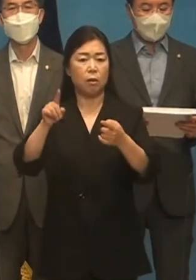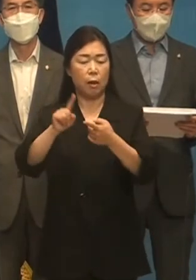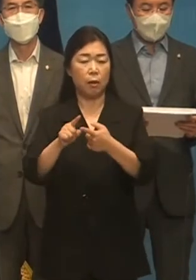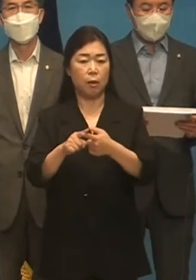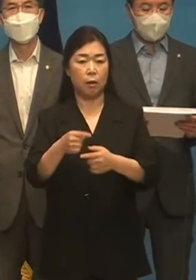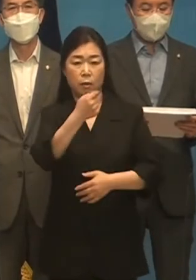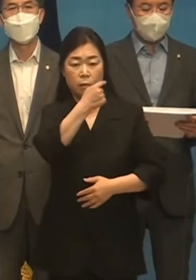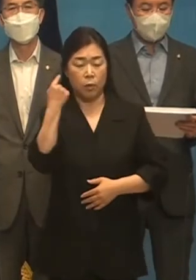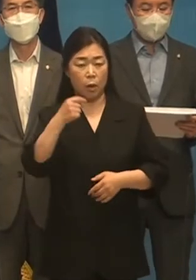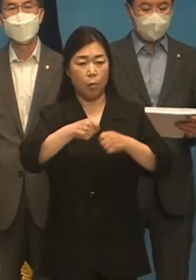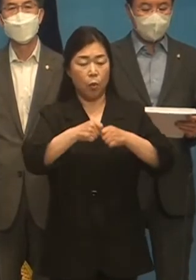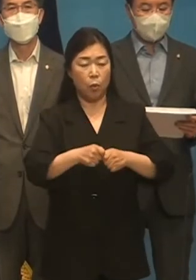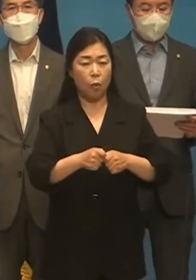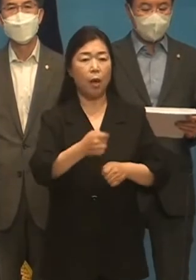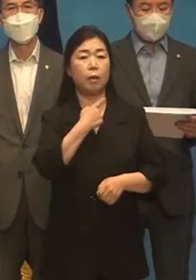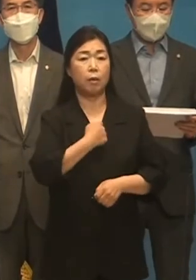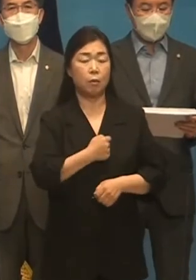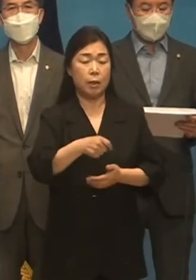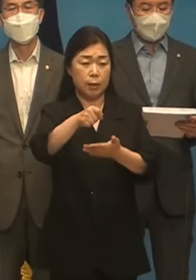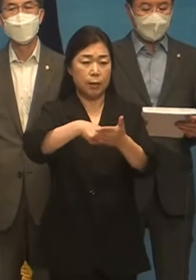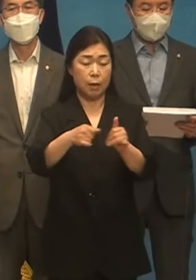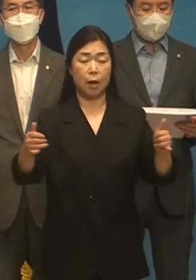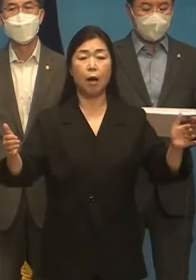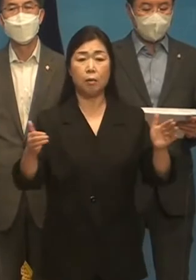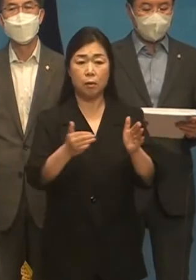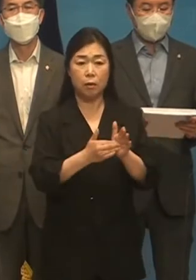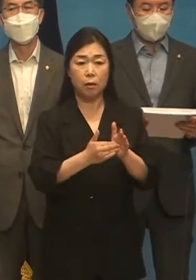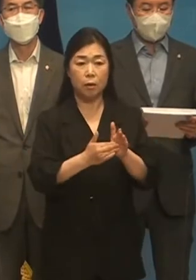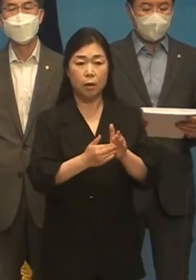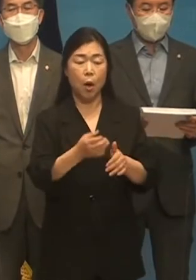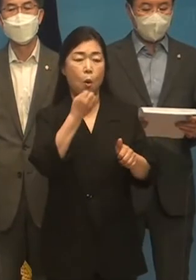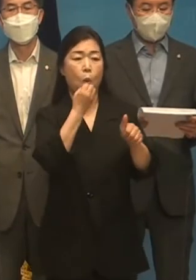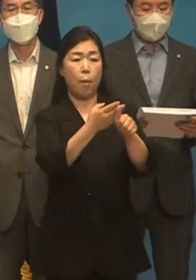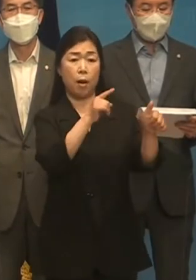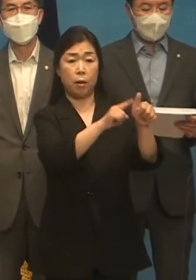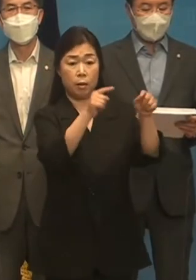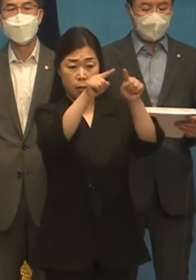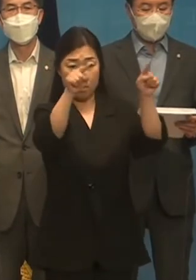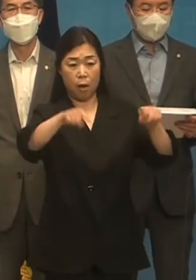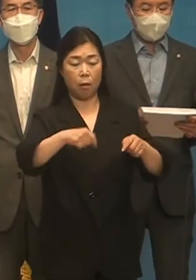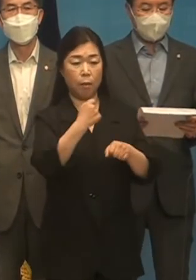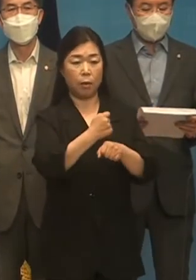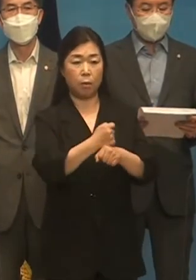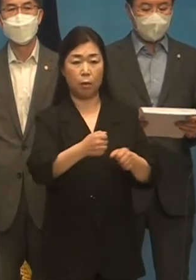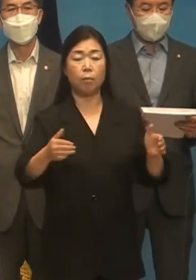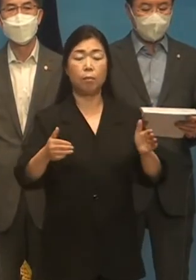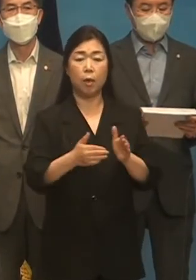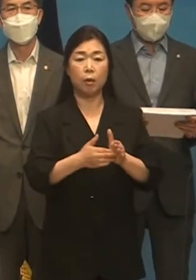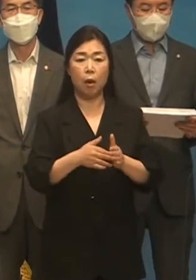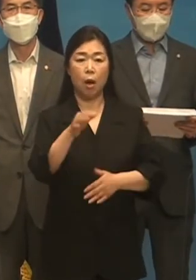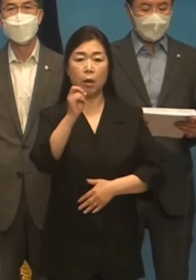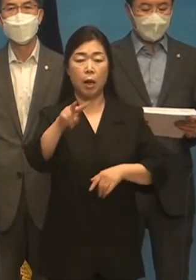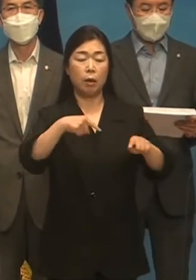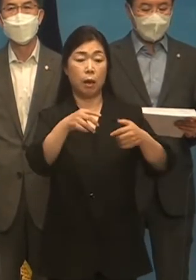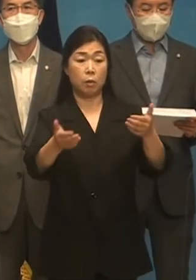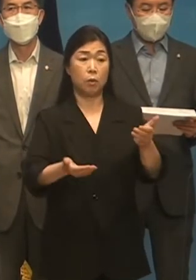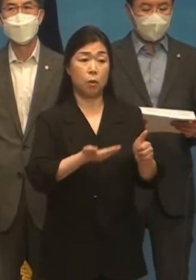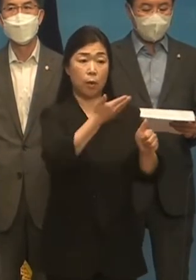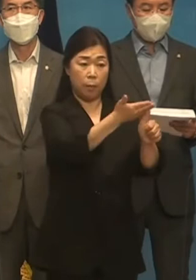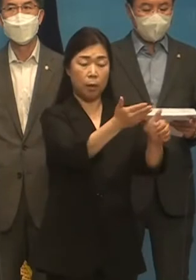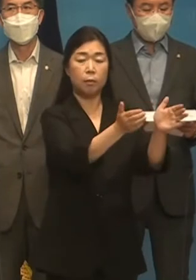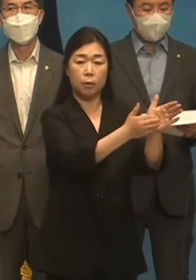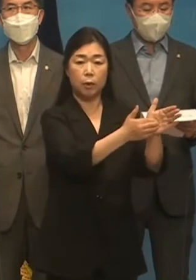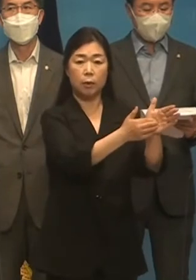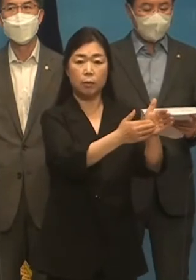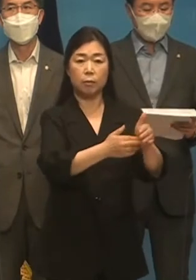검증 보도를 하고 있던 기자들을 피고발인으로 한 고발장을 작성해 야당에 전달했다고 합니다.